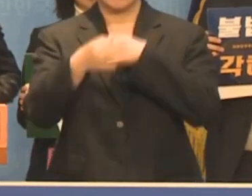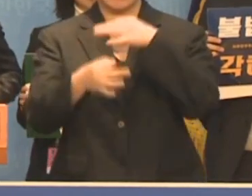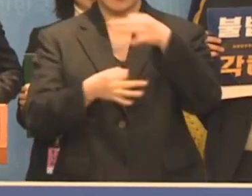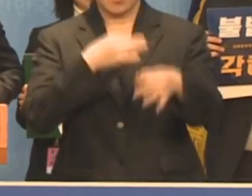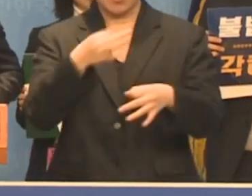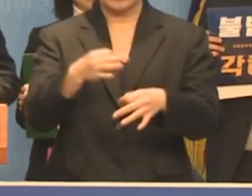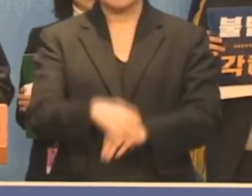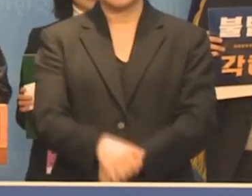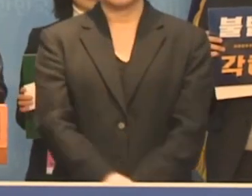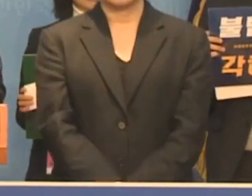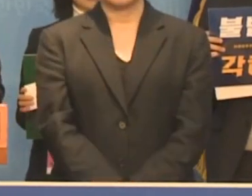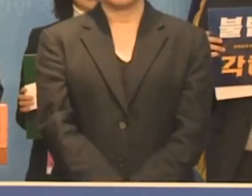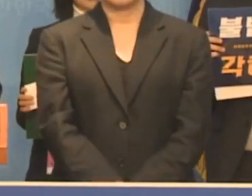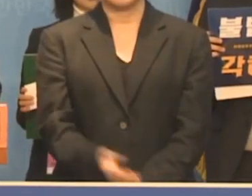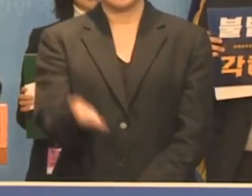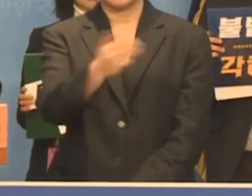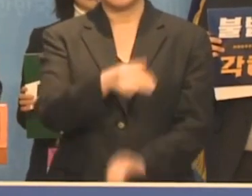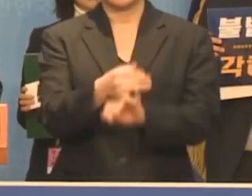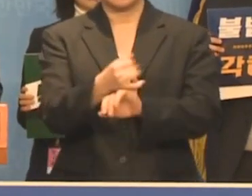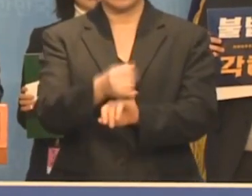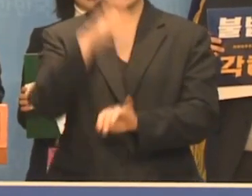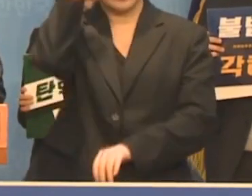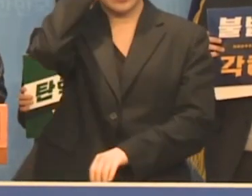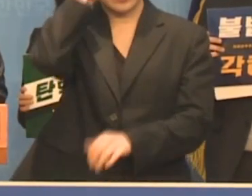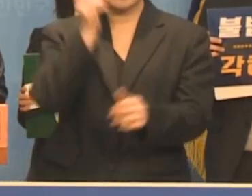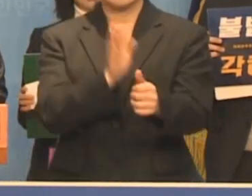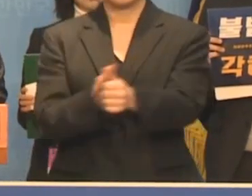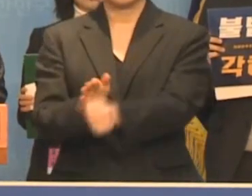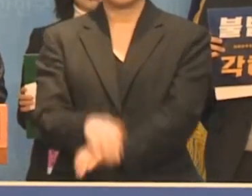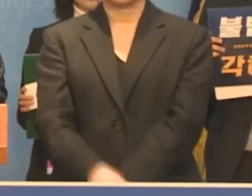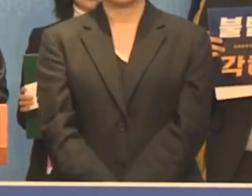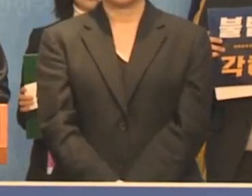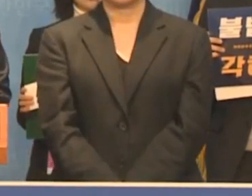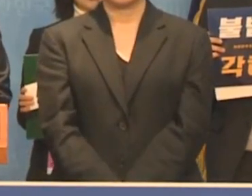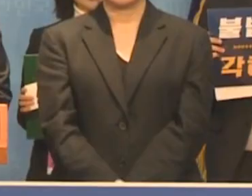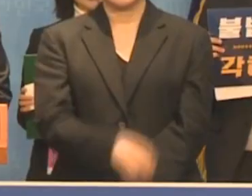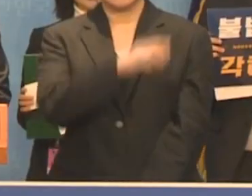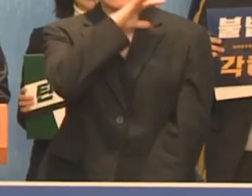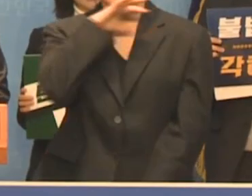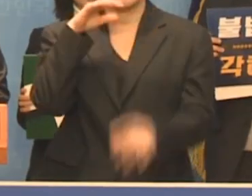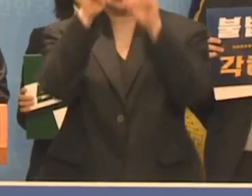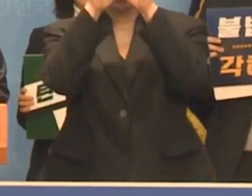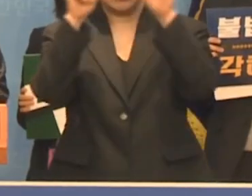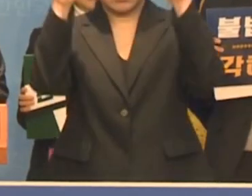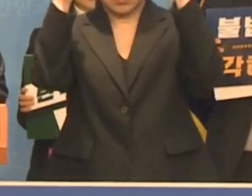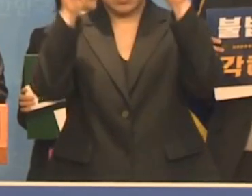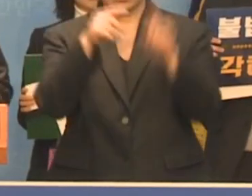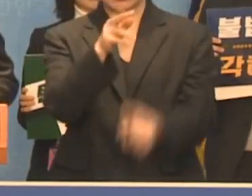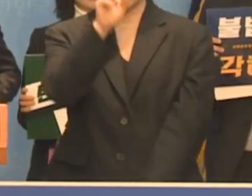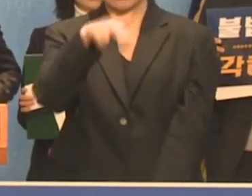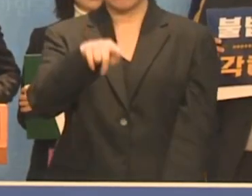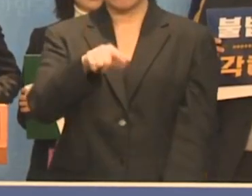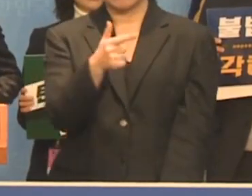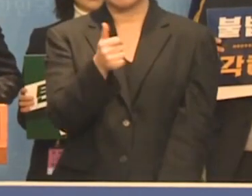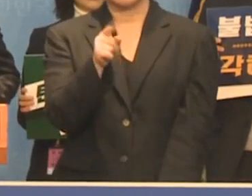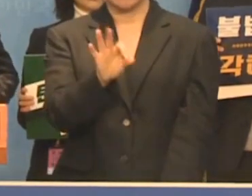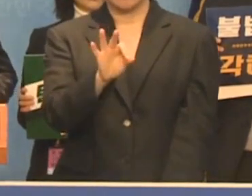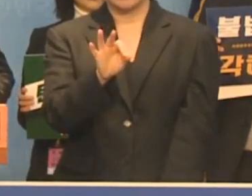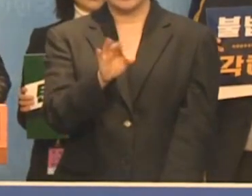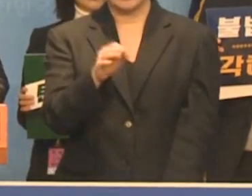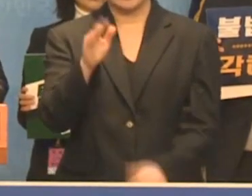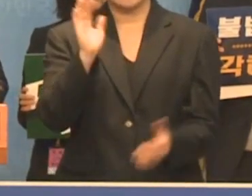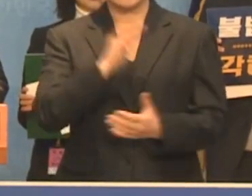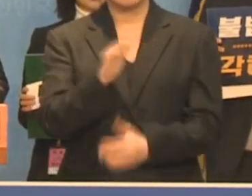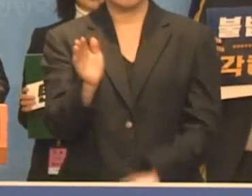목소리이자 외침이라는 것을 꼭 알아주십시오. 그래서 우리 연세대학교 우리 박준영 학생부터 시작해서 몇